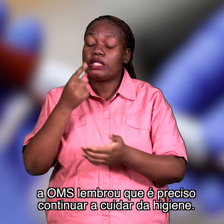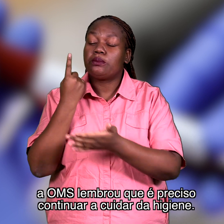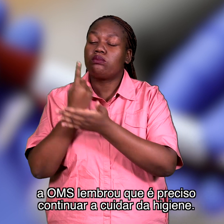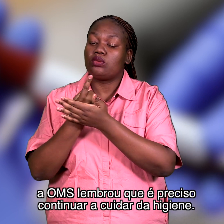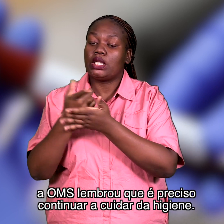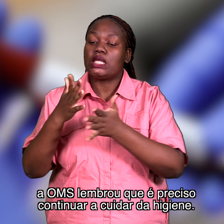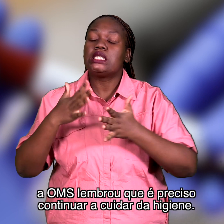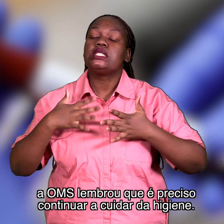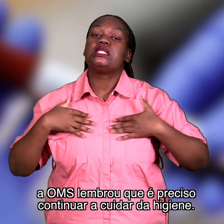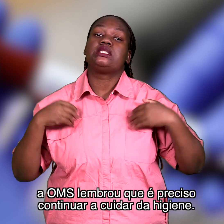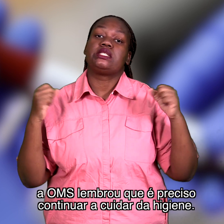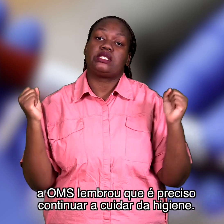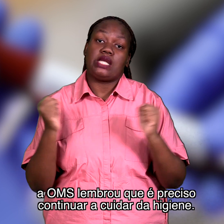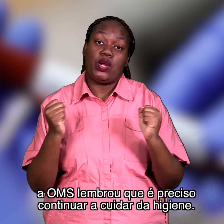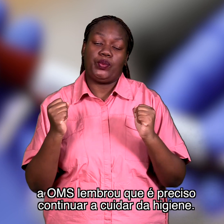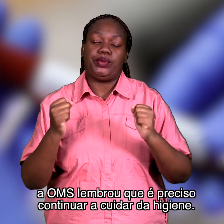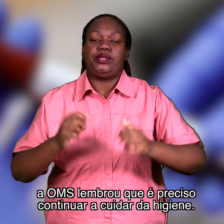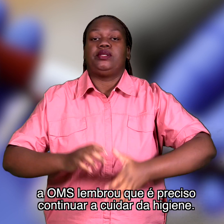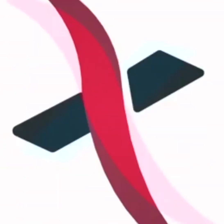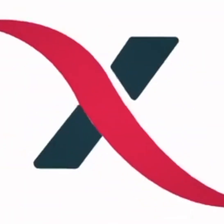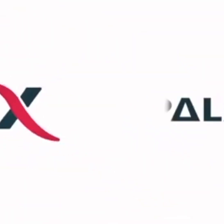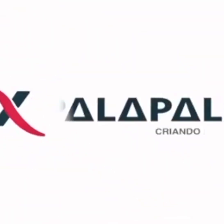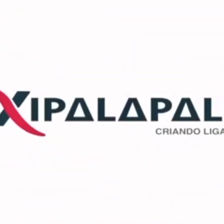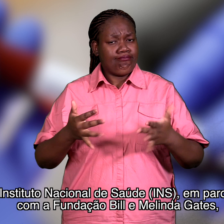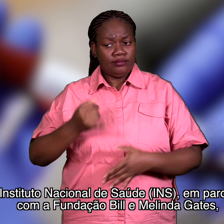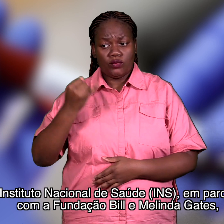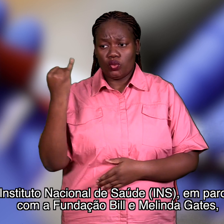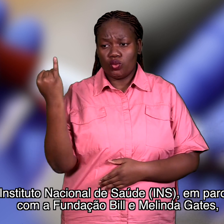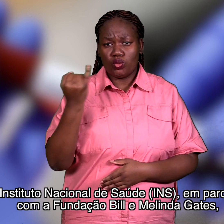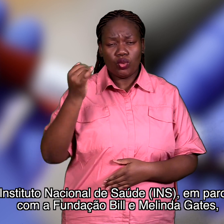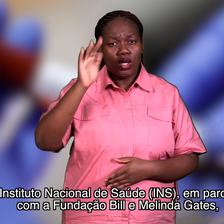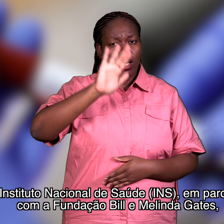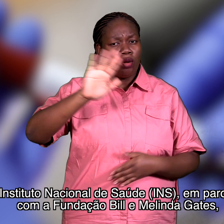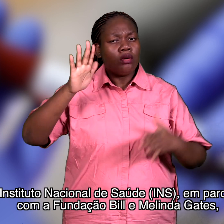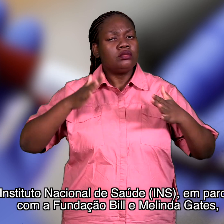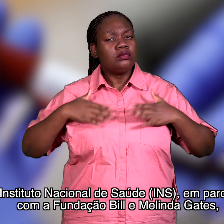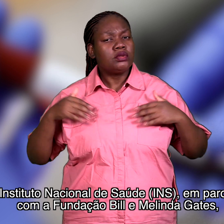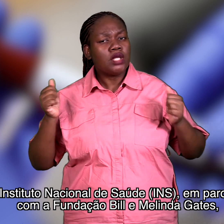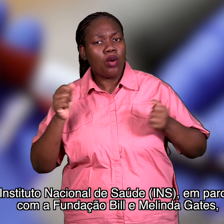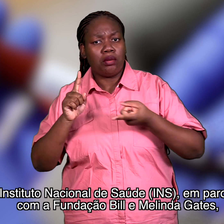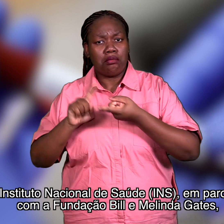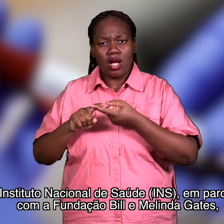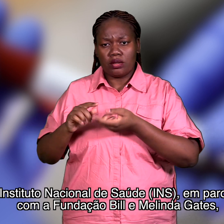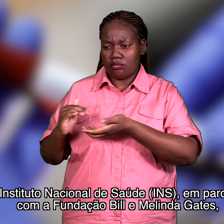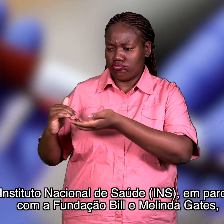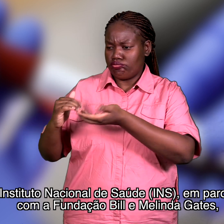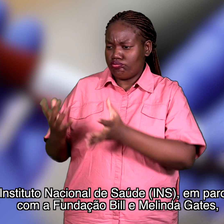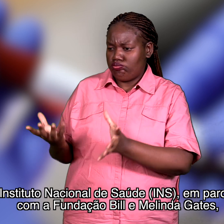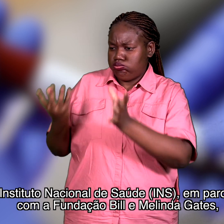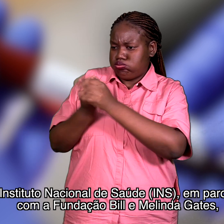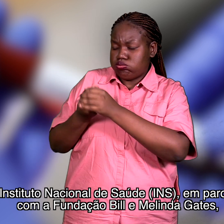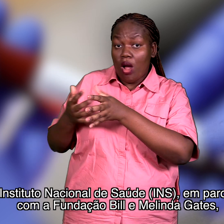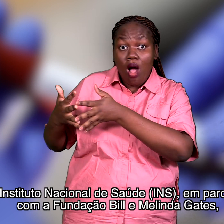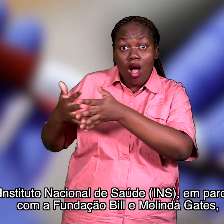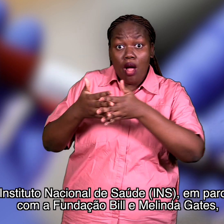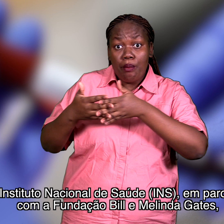lembrou que é preciso continuar a cuidar da higiene. O Instituto Nacional de Saúde, INS, em